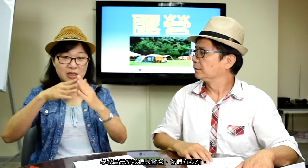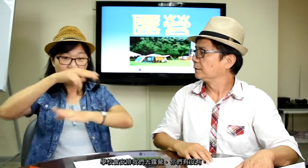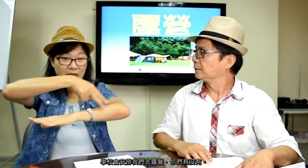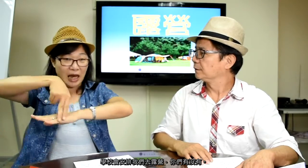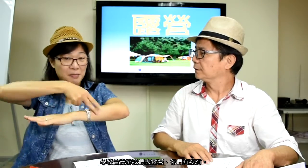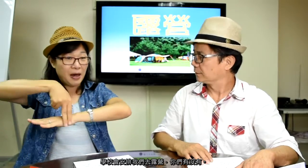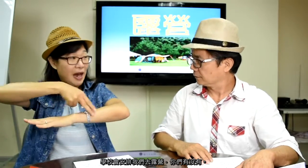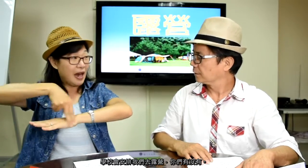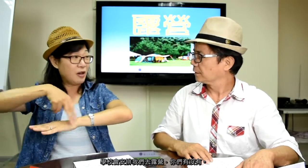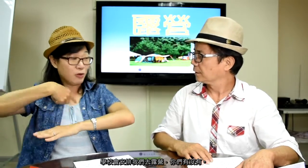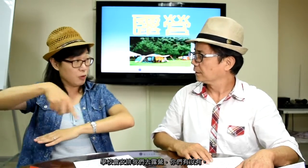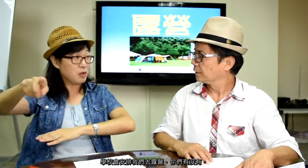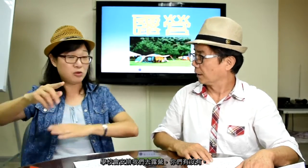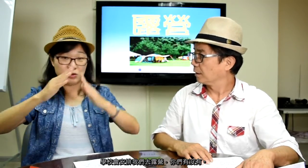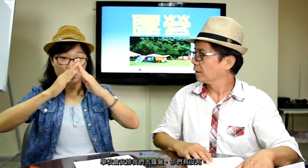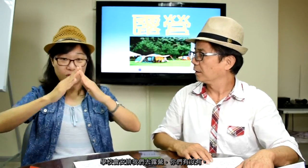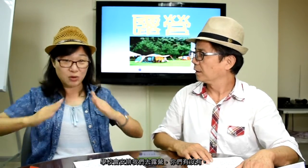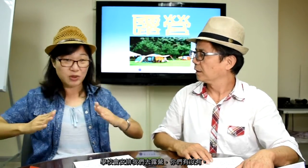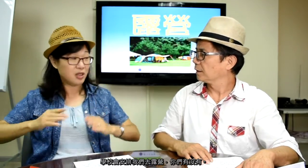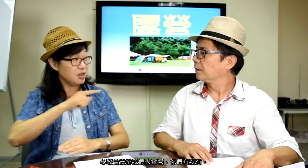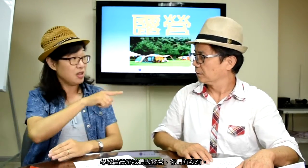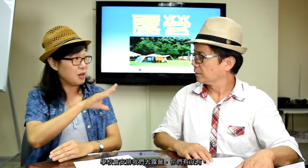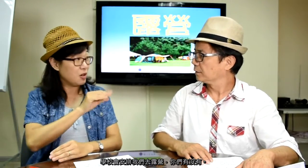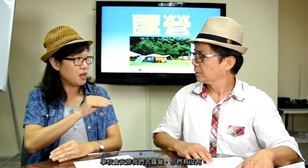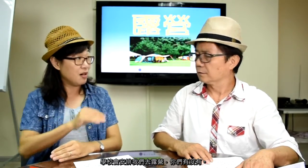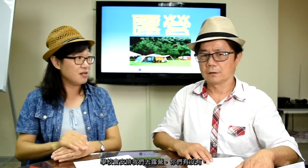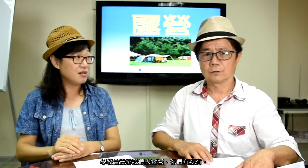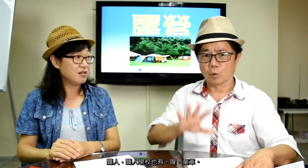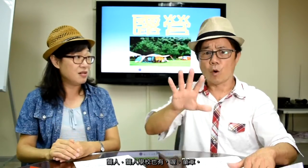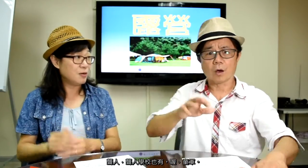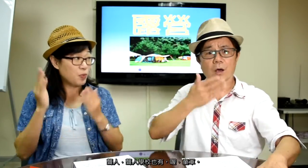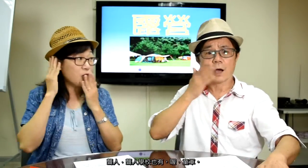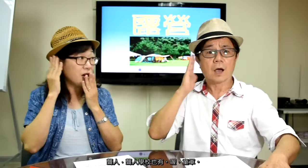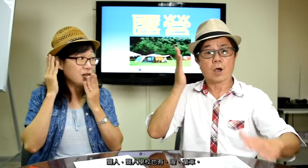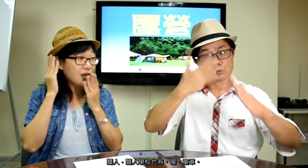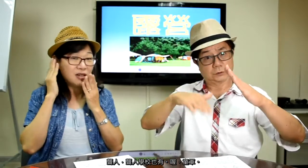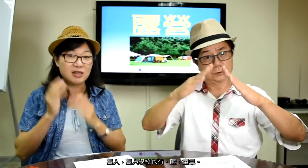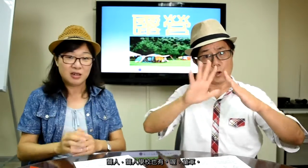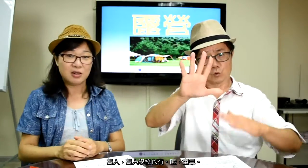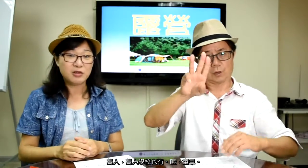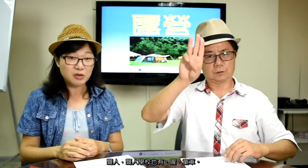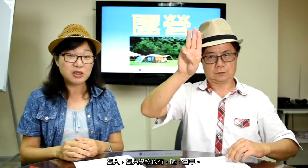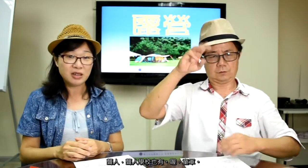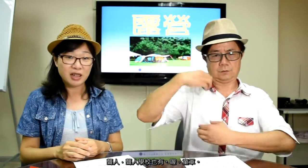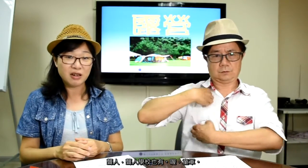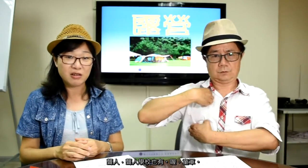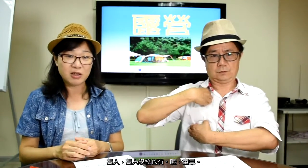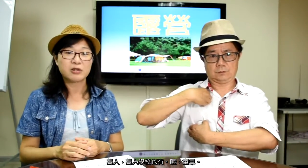校会安排我们去露营，你们有没有？聋人呢？聋人学校也有哦，